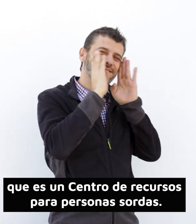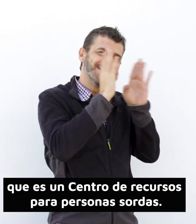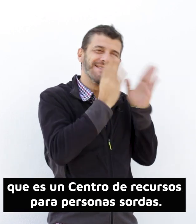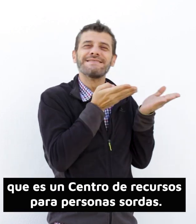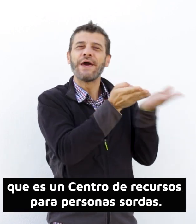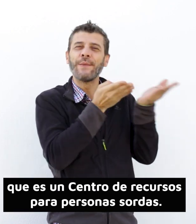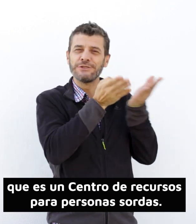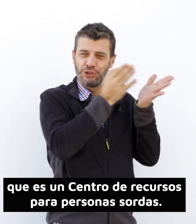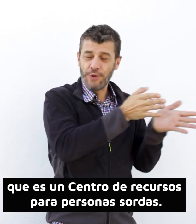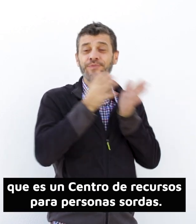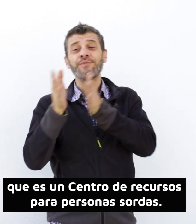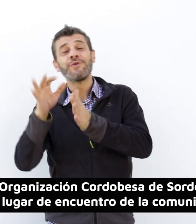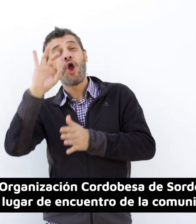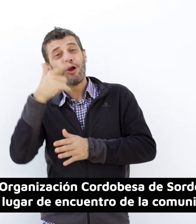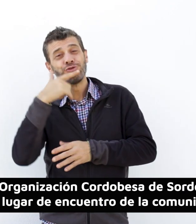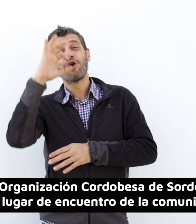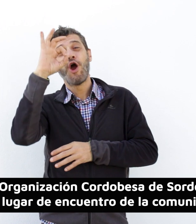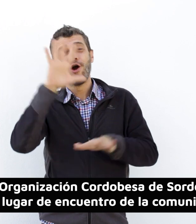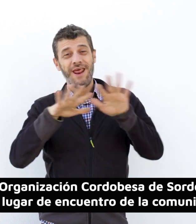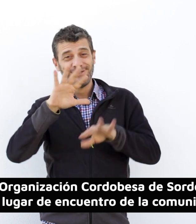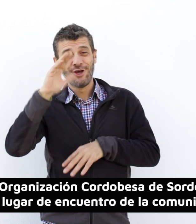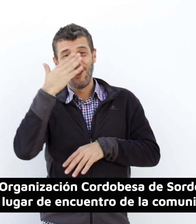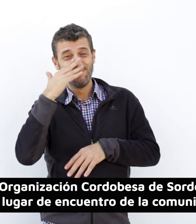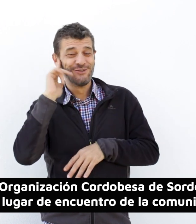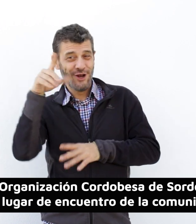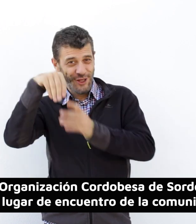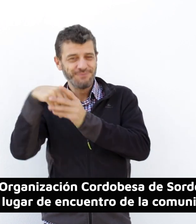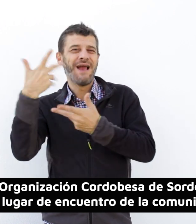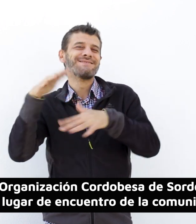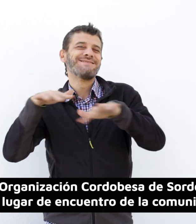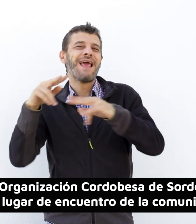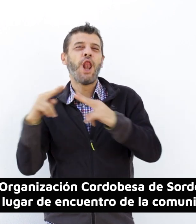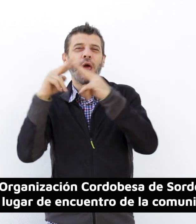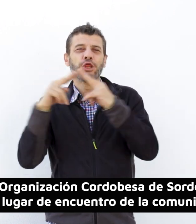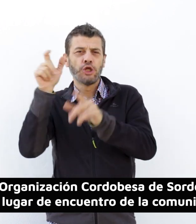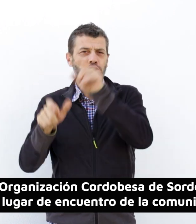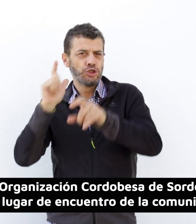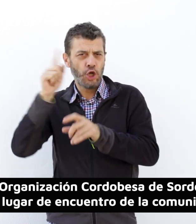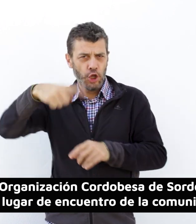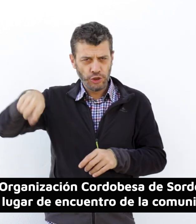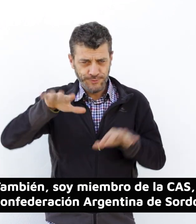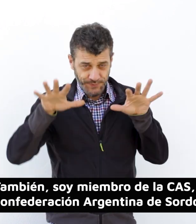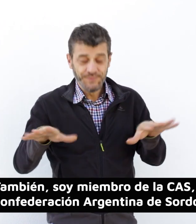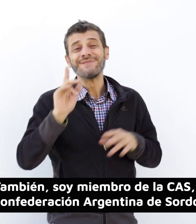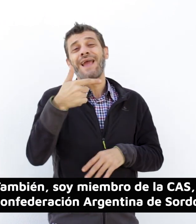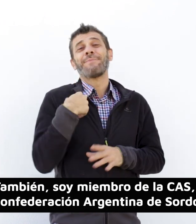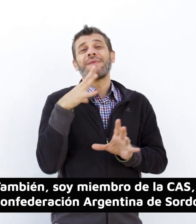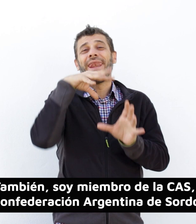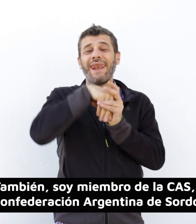recursos para personas sordas, la organización cordobesa de sordos es un lugar de encuentro de la comunidad. También soy